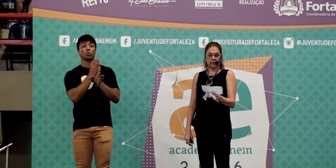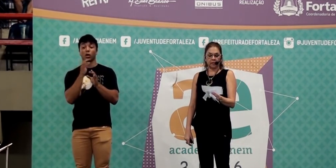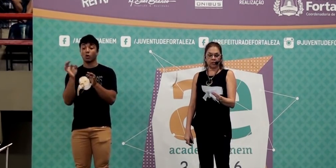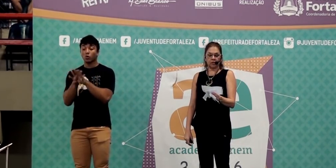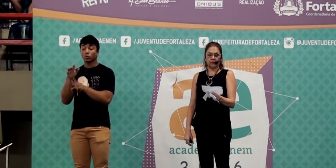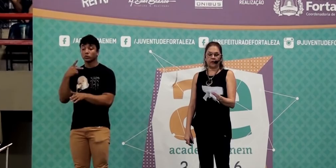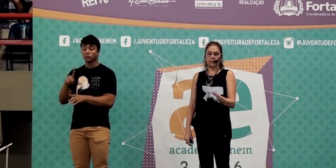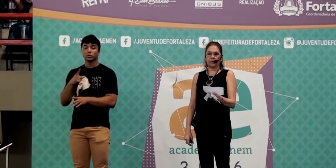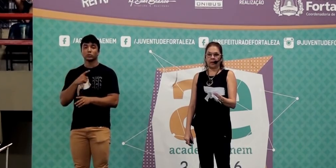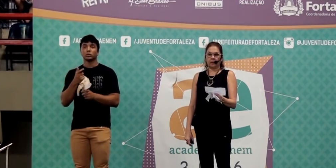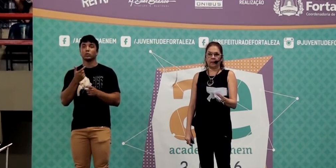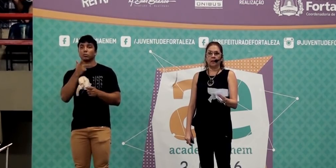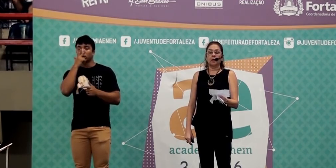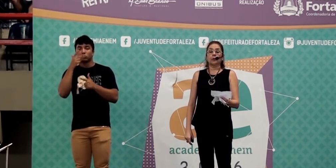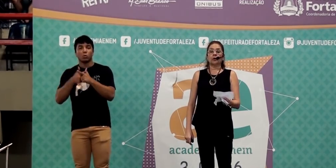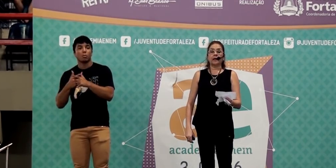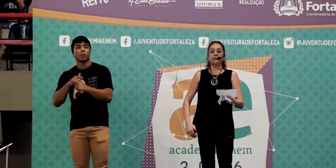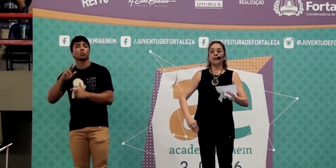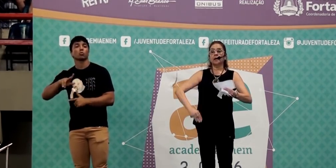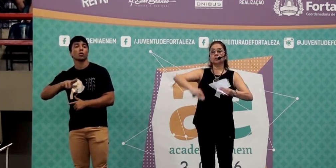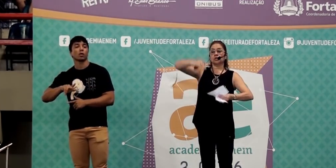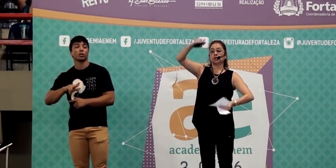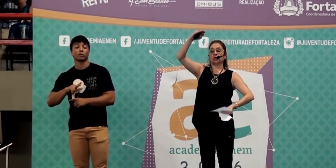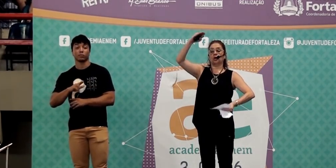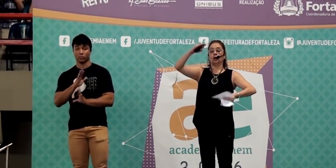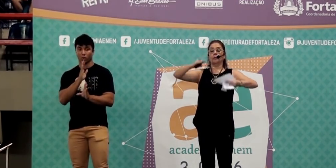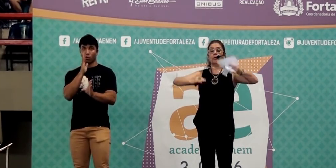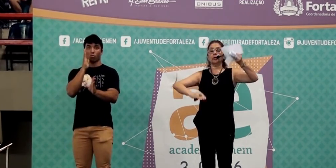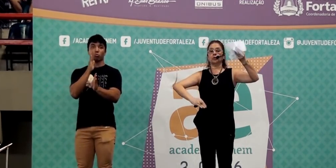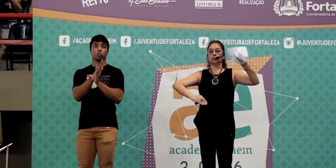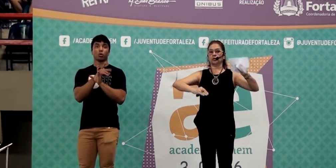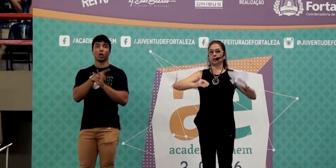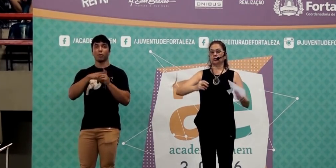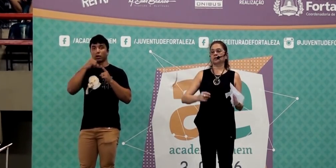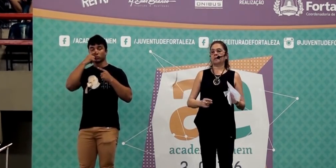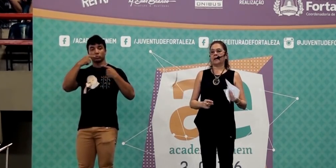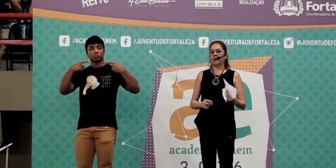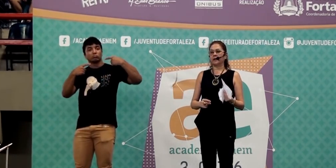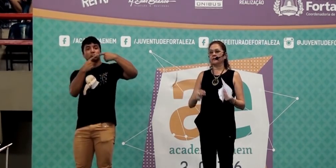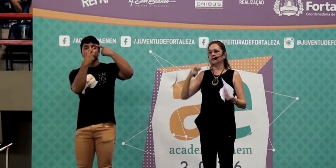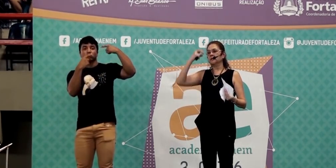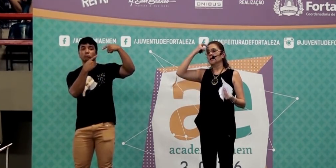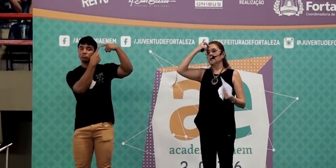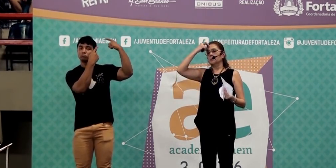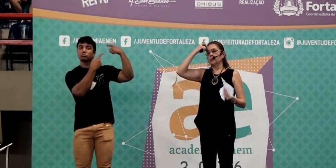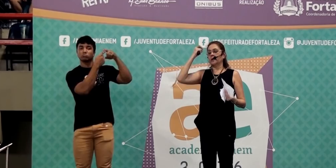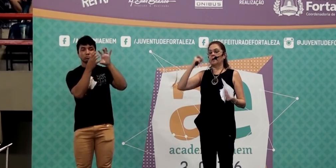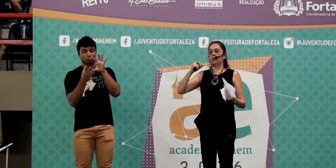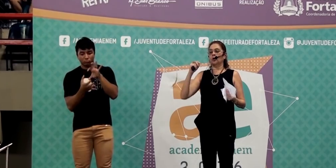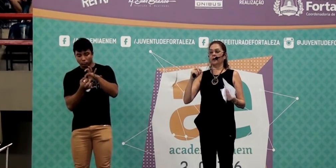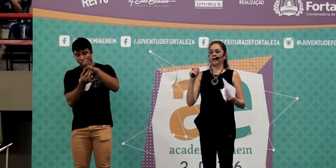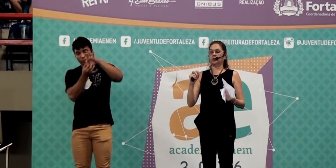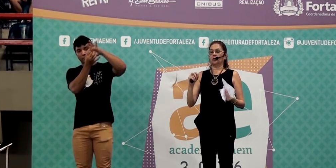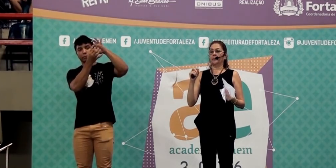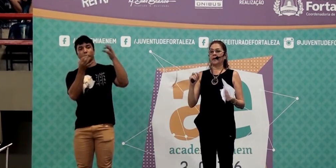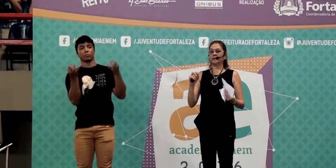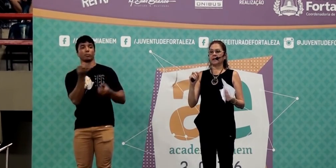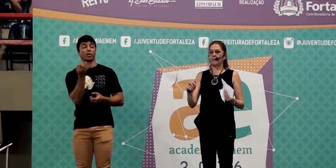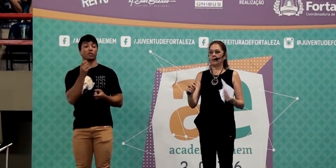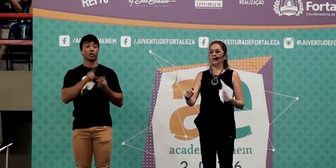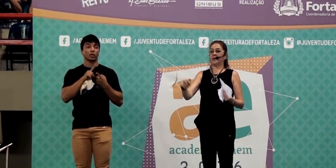conclusão grande não foi problema? Porque não destoou muito dos outros parágrafos e porque o